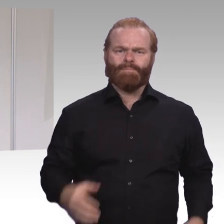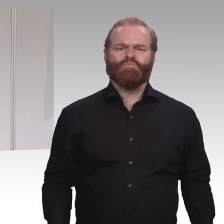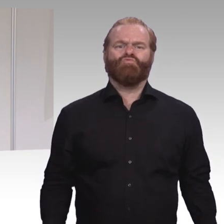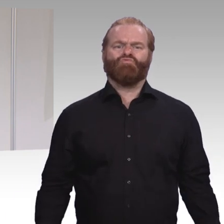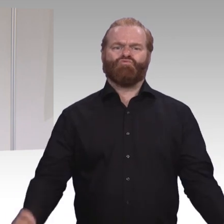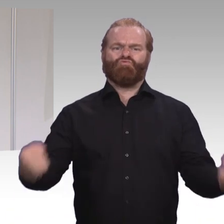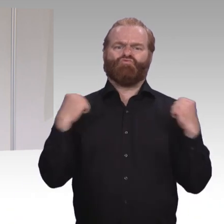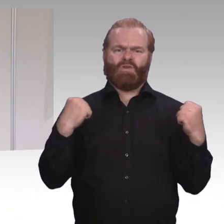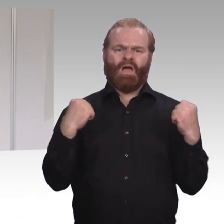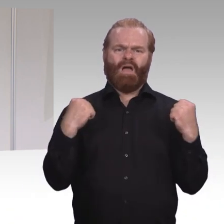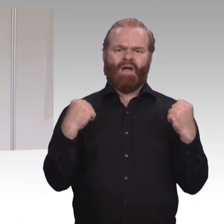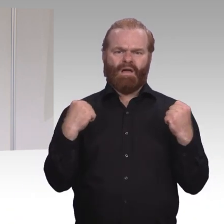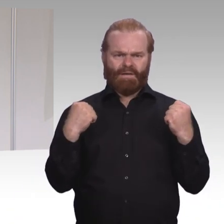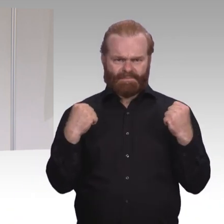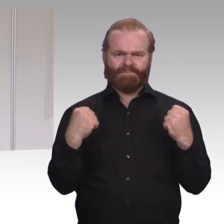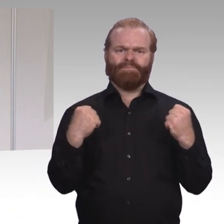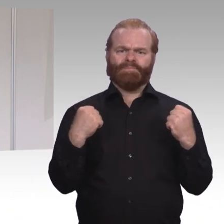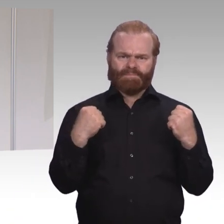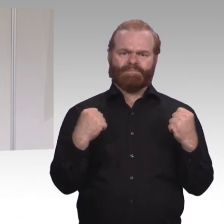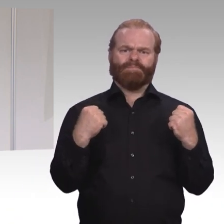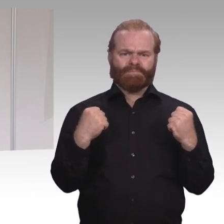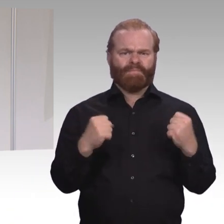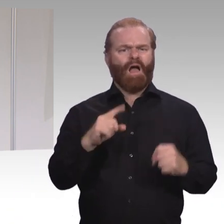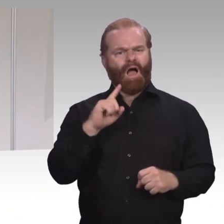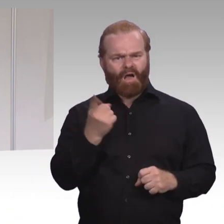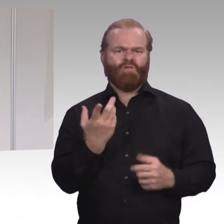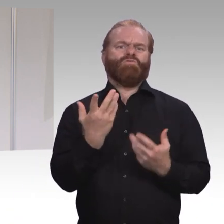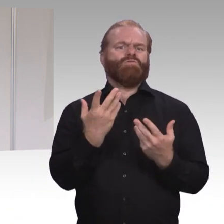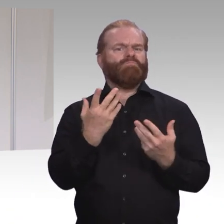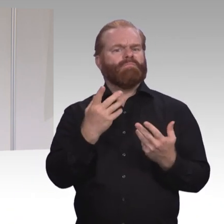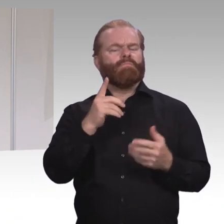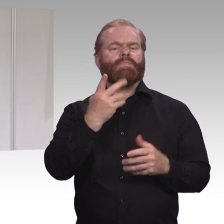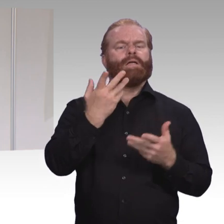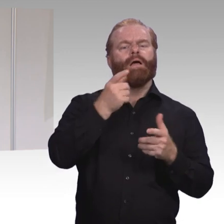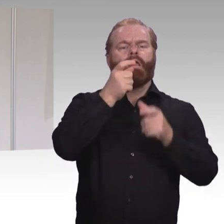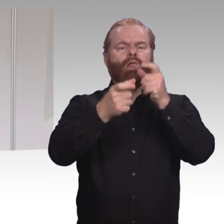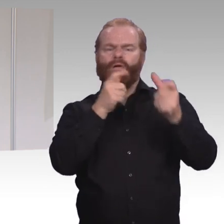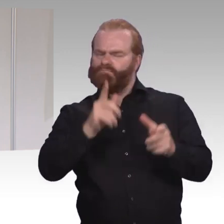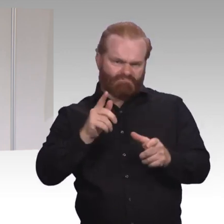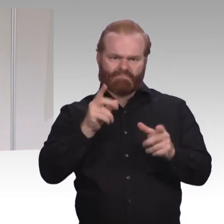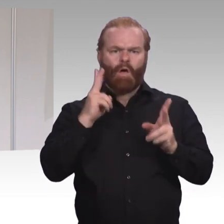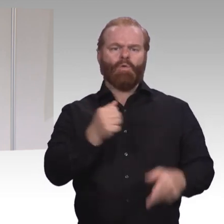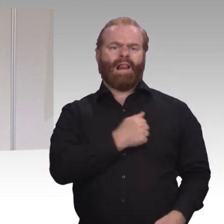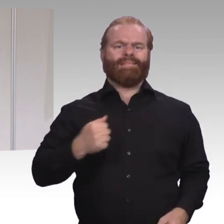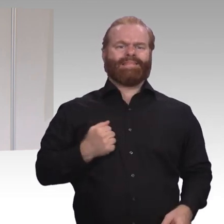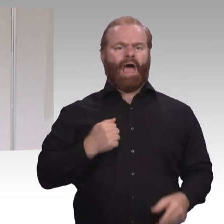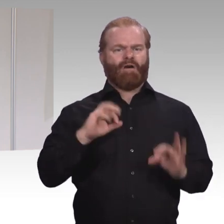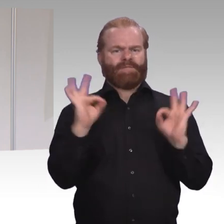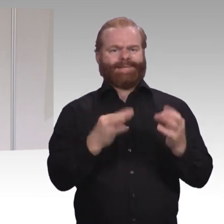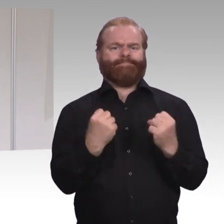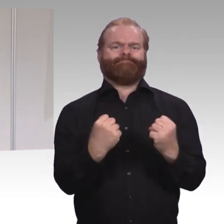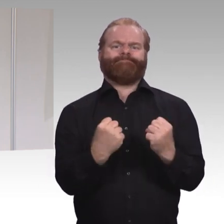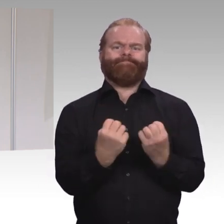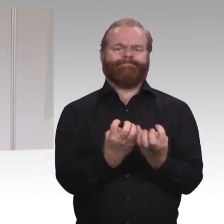angestoßen. Und wir haben mit der Ratspräsidentschaft im nächsten Jahr die Gelegenheit, die Europäische